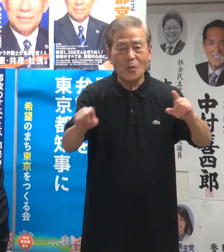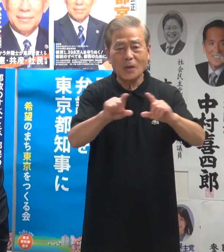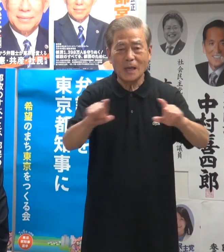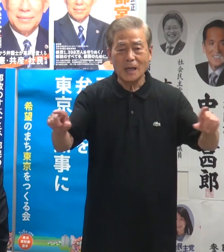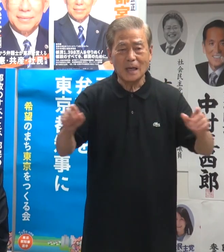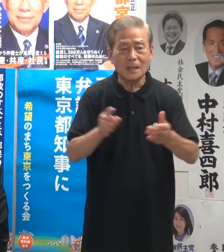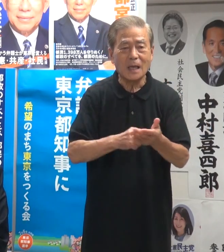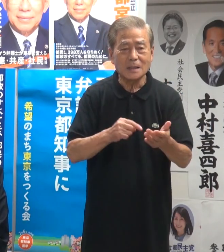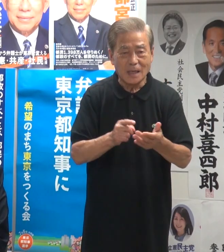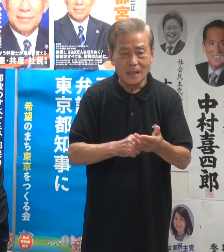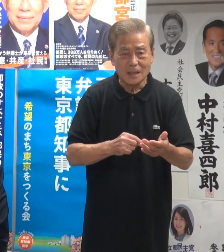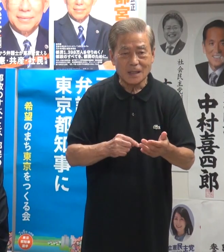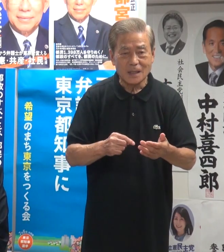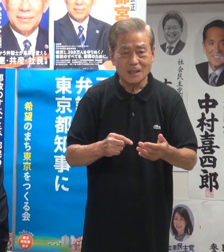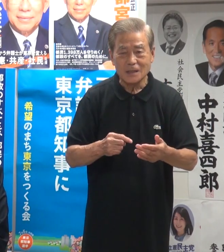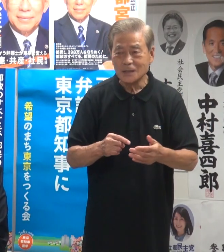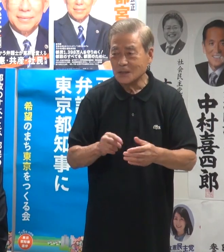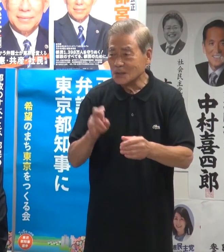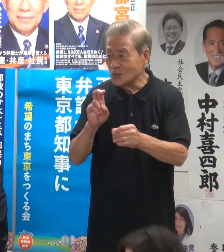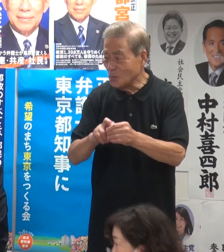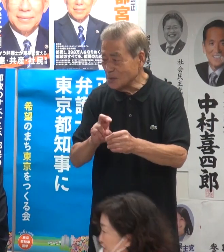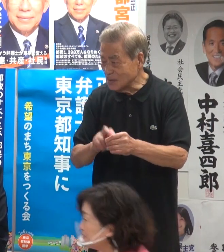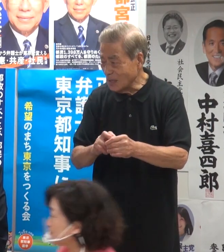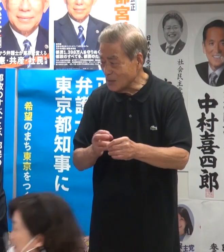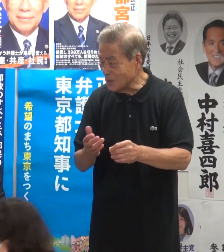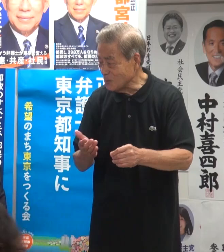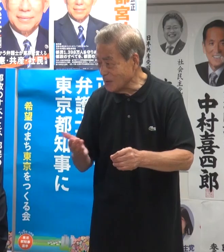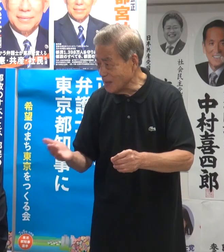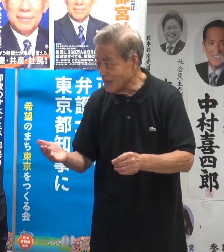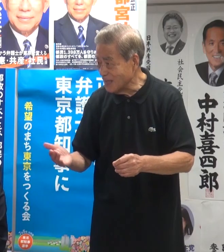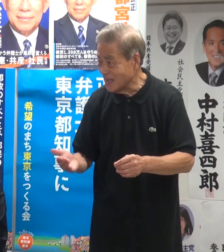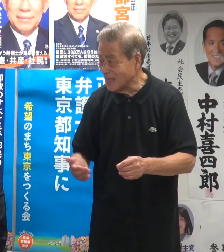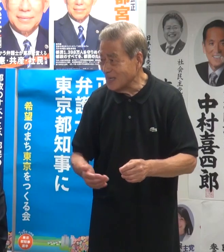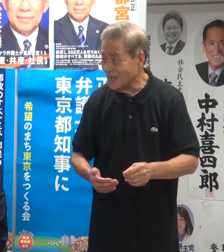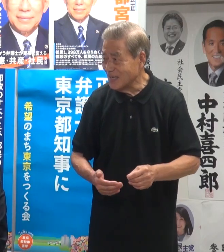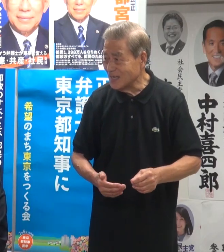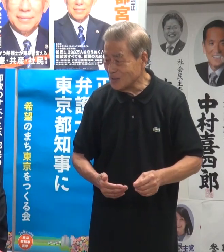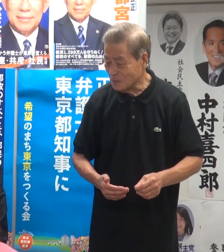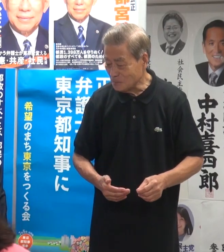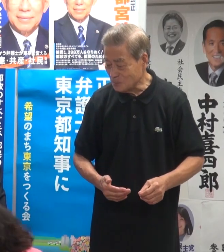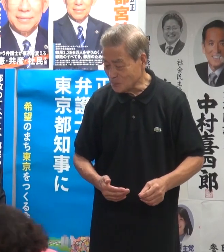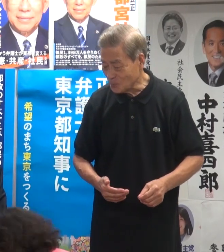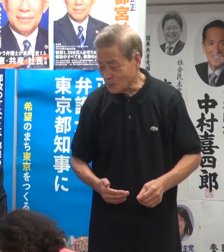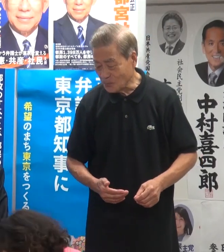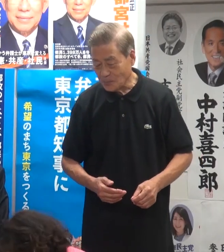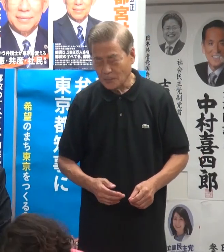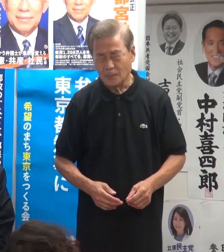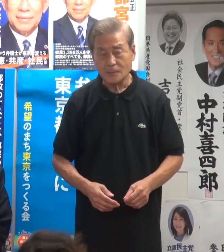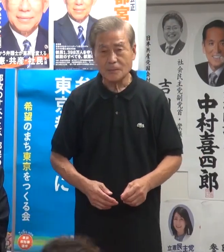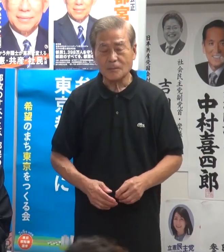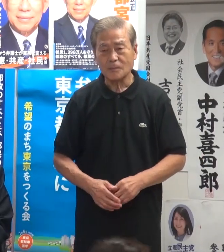宮さん自体はどう思われます。 はい、ご質問でまとめてくださいね。はい、どうぞ。